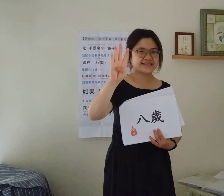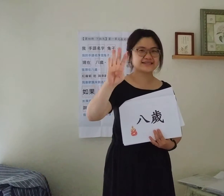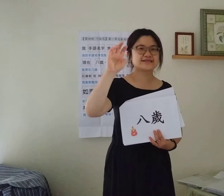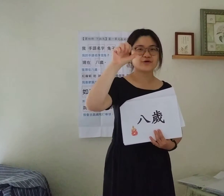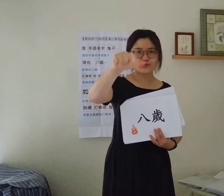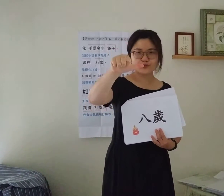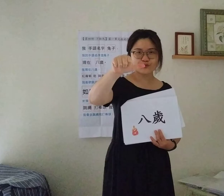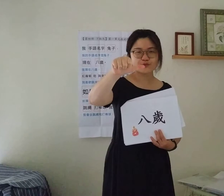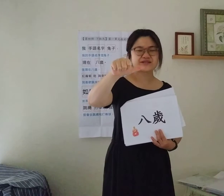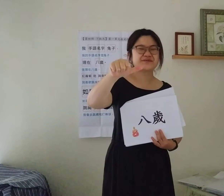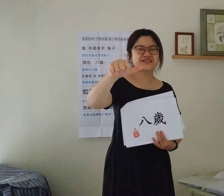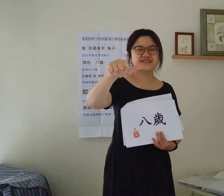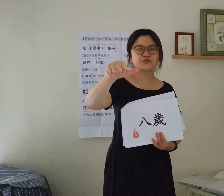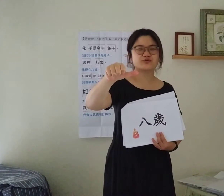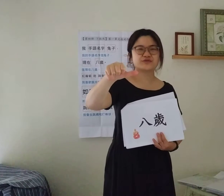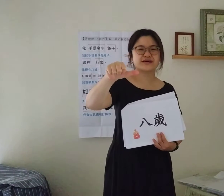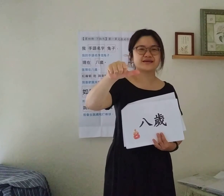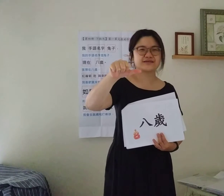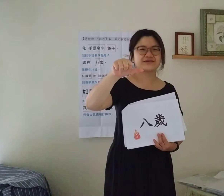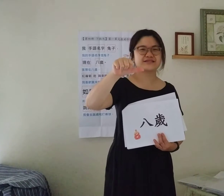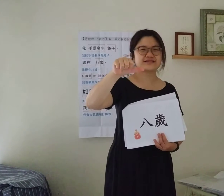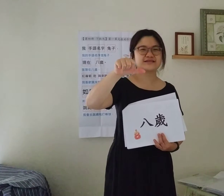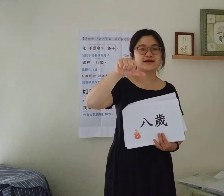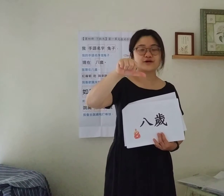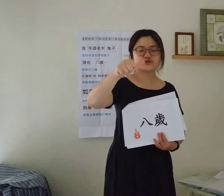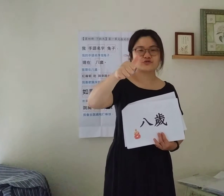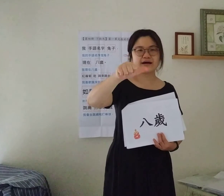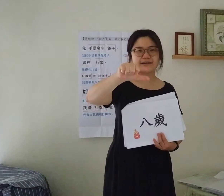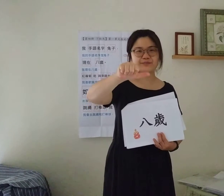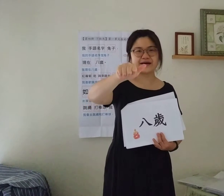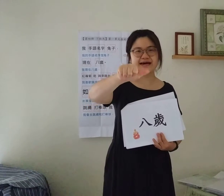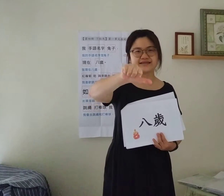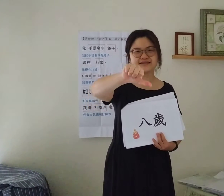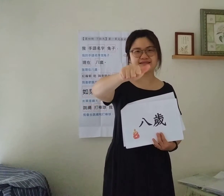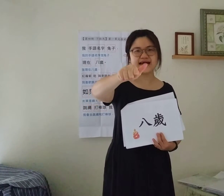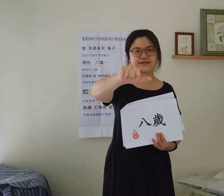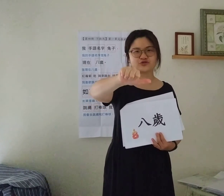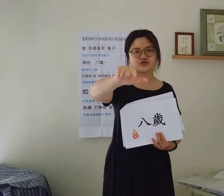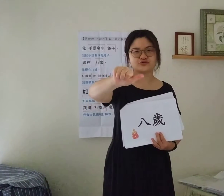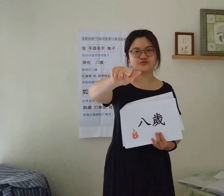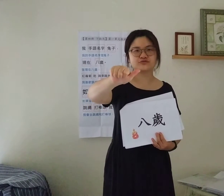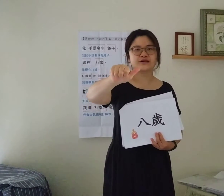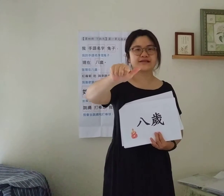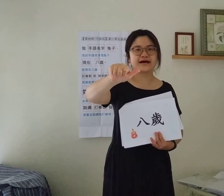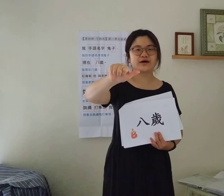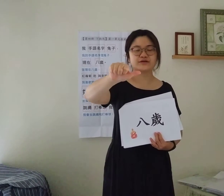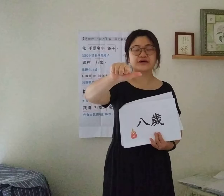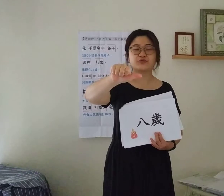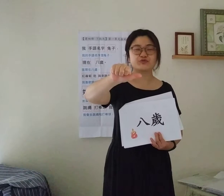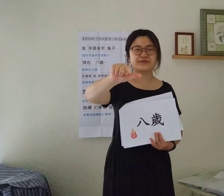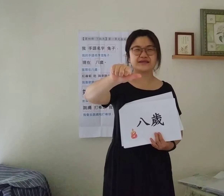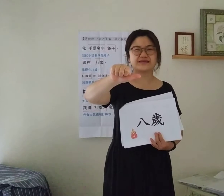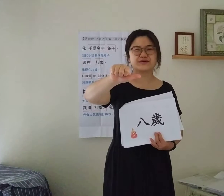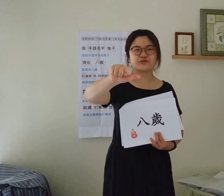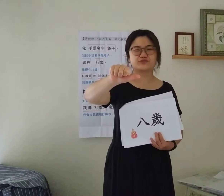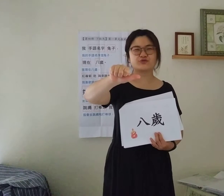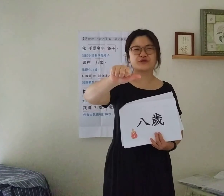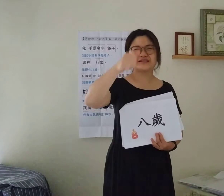四、五。为什么这是五呢？因为这是算盘的算珠，然后呢，五比五多一就